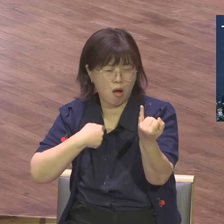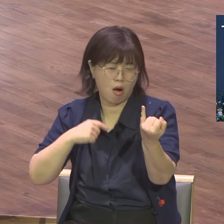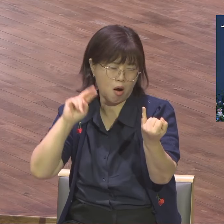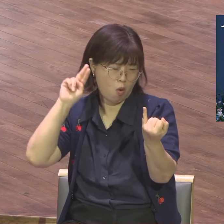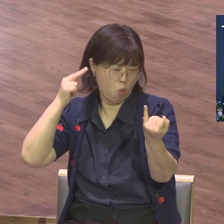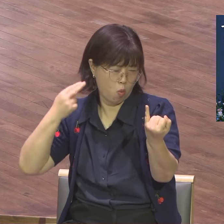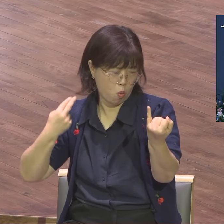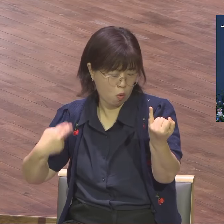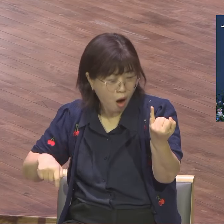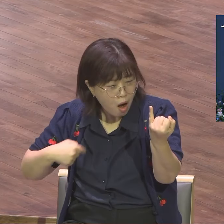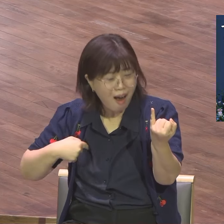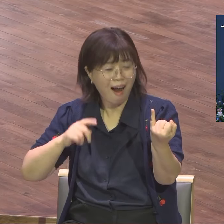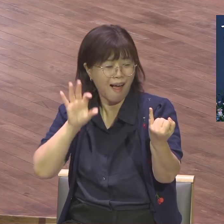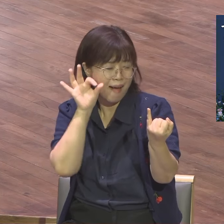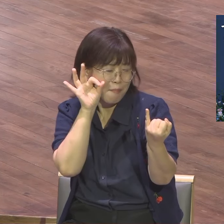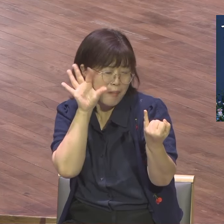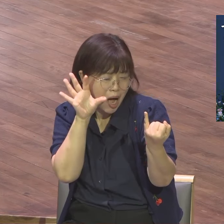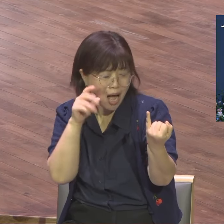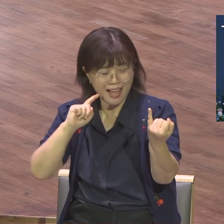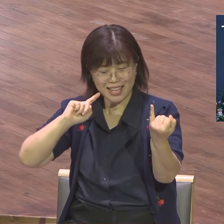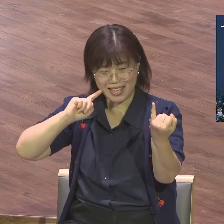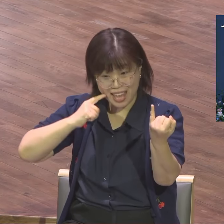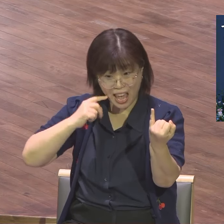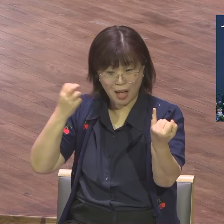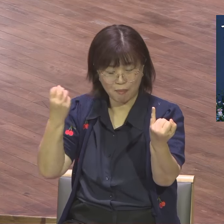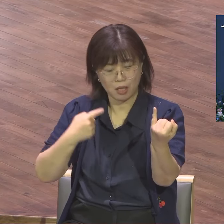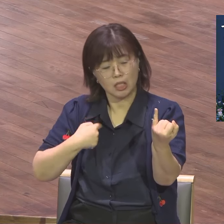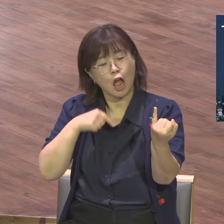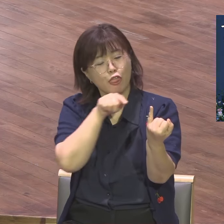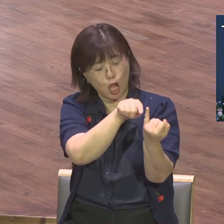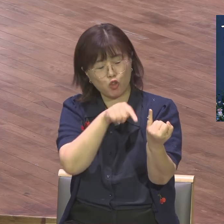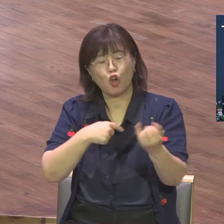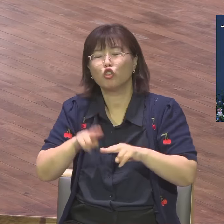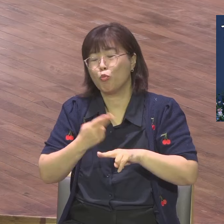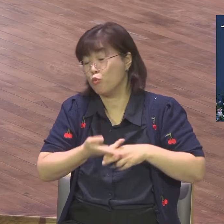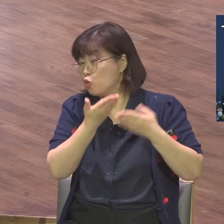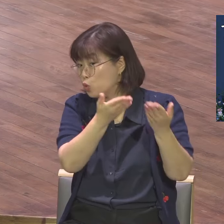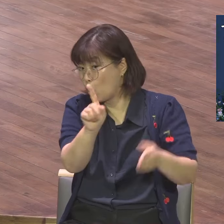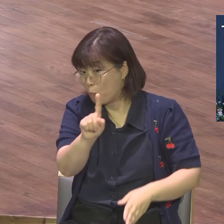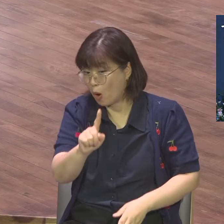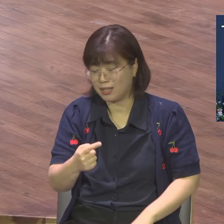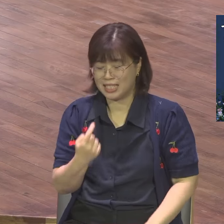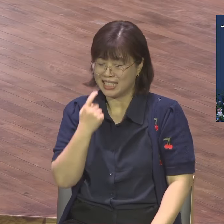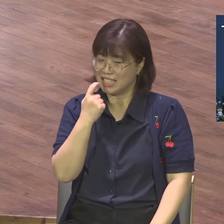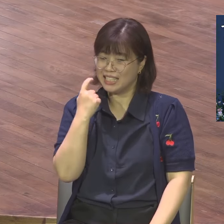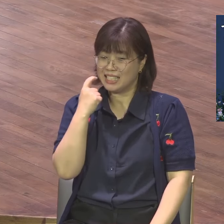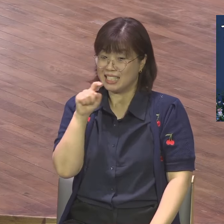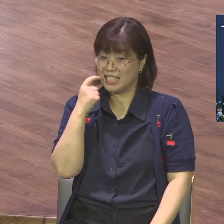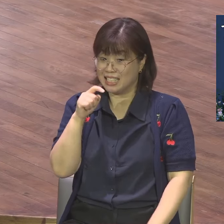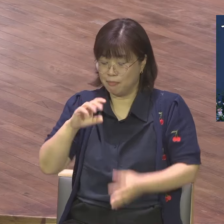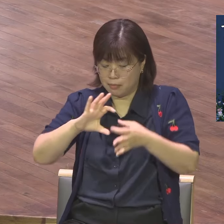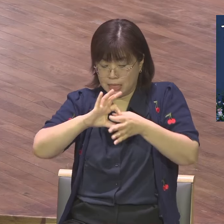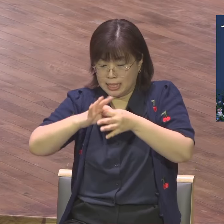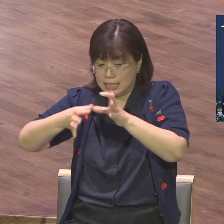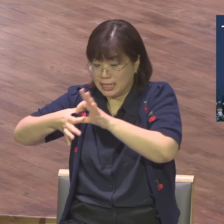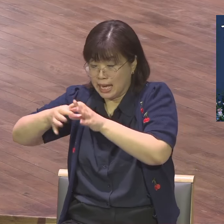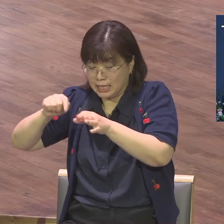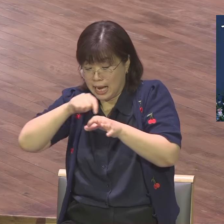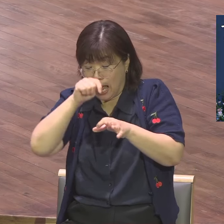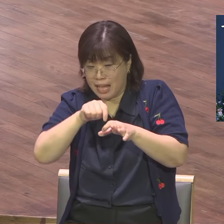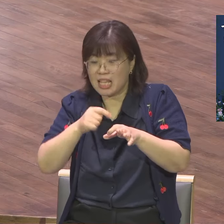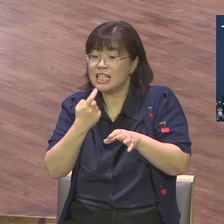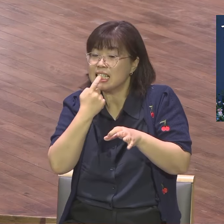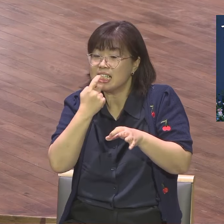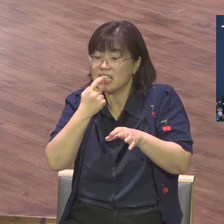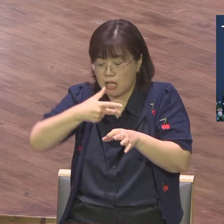금사슬에 은을 박아 만들리라. 이제는 단순한 사랑 고백뿐만 아니라 막 선물 공세까지 펴지요. 또